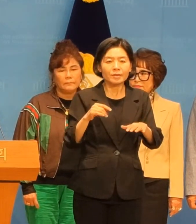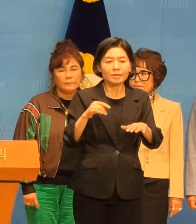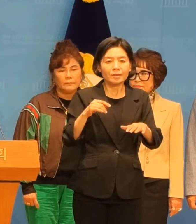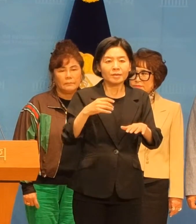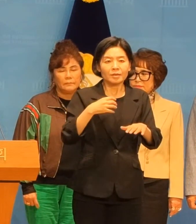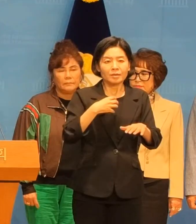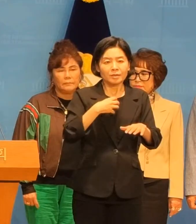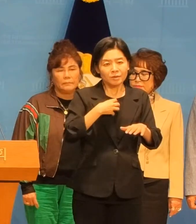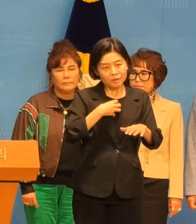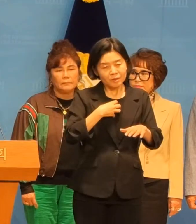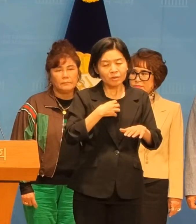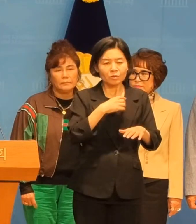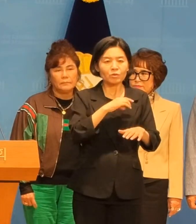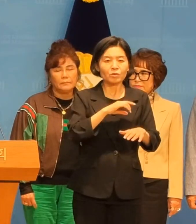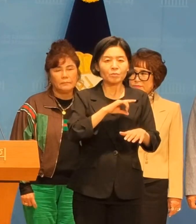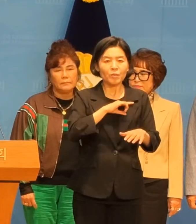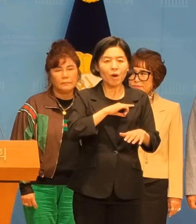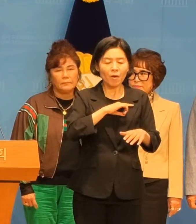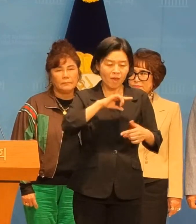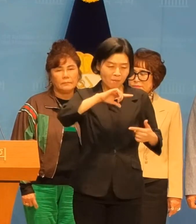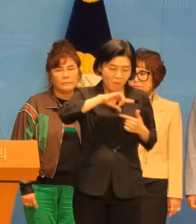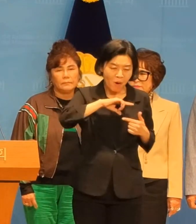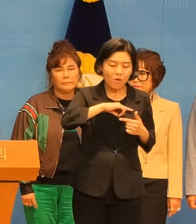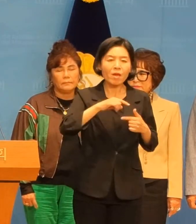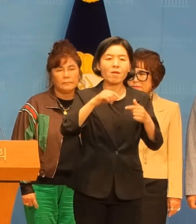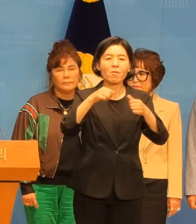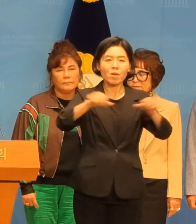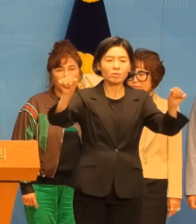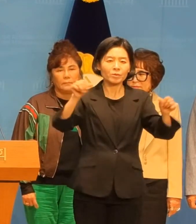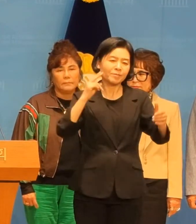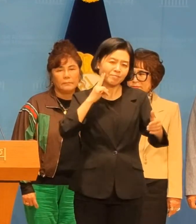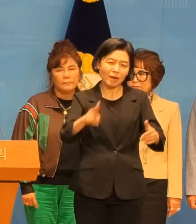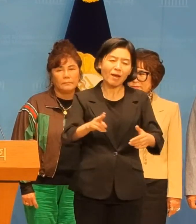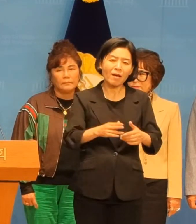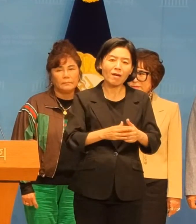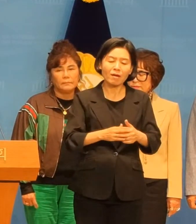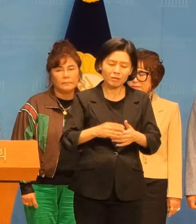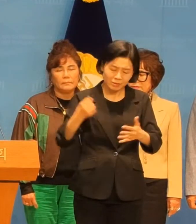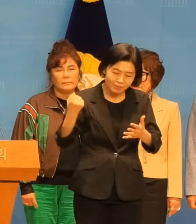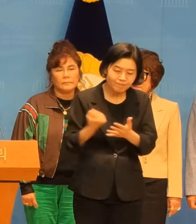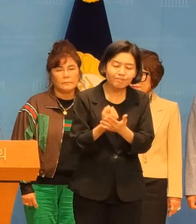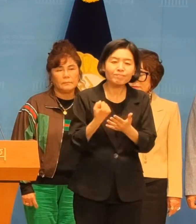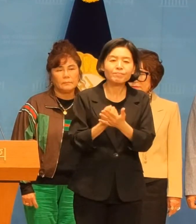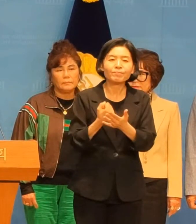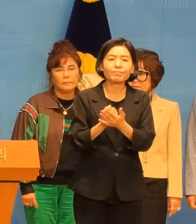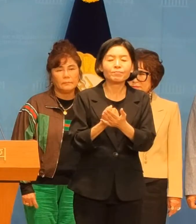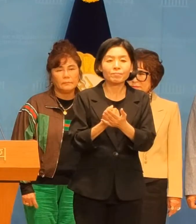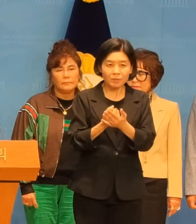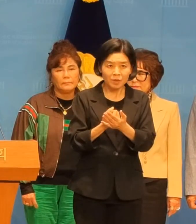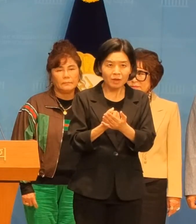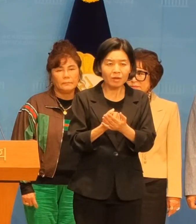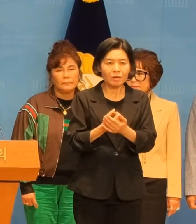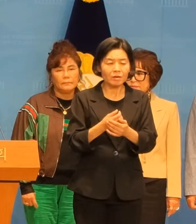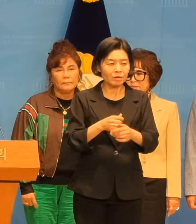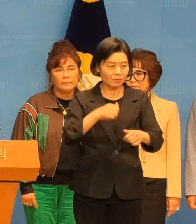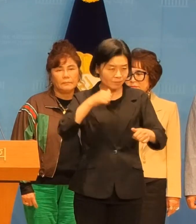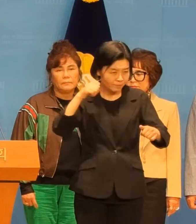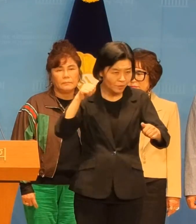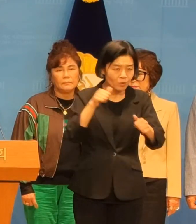심각하게 훼손되었으며 이에 깊은 유감과 함께